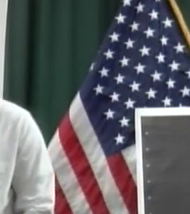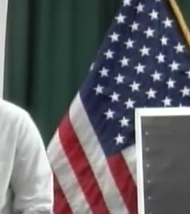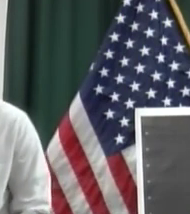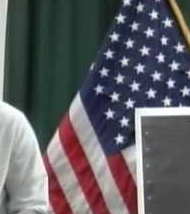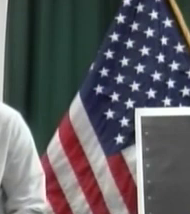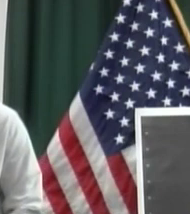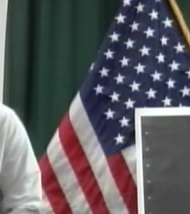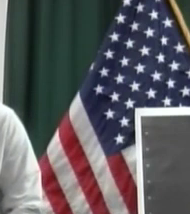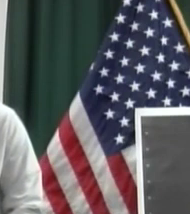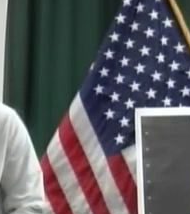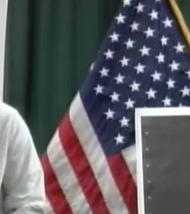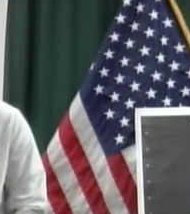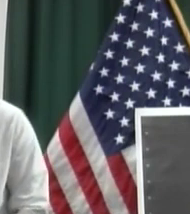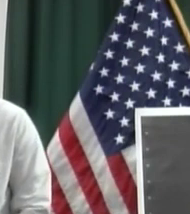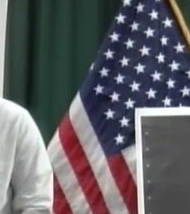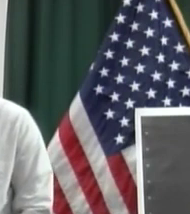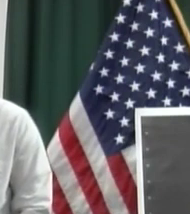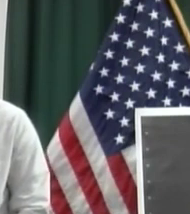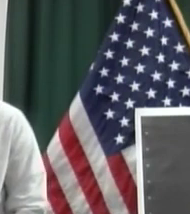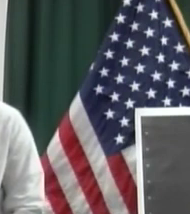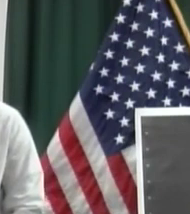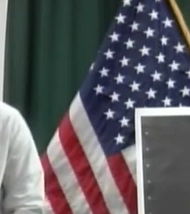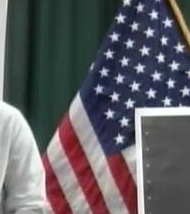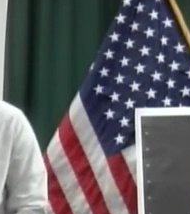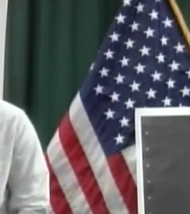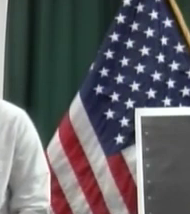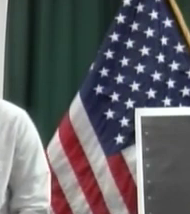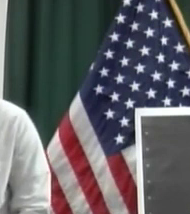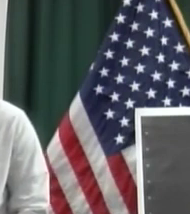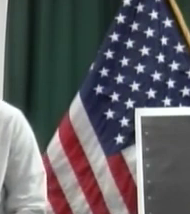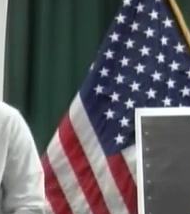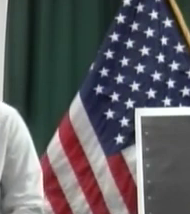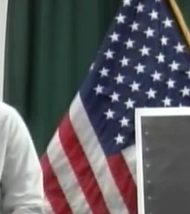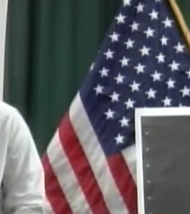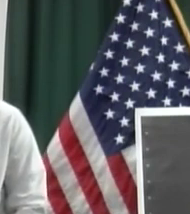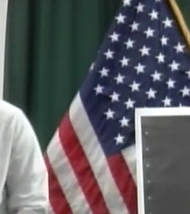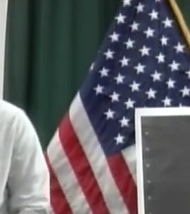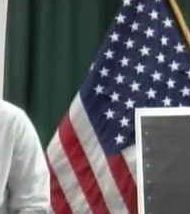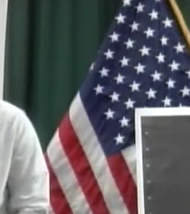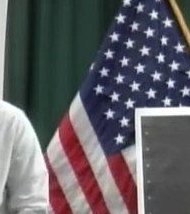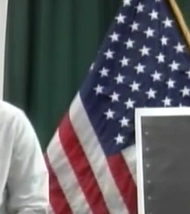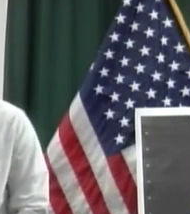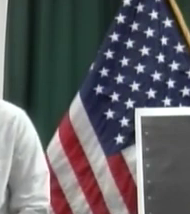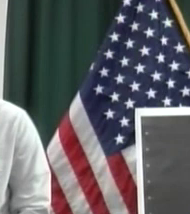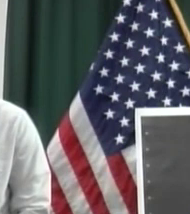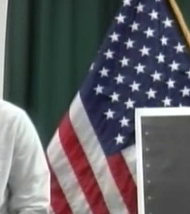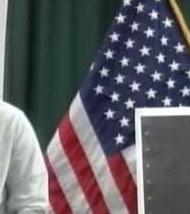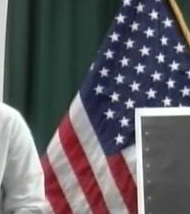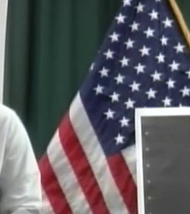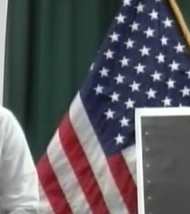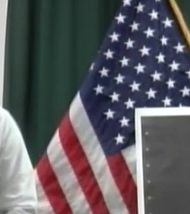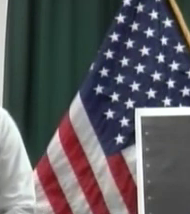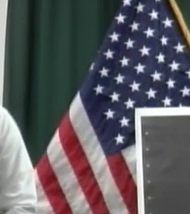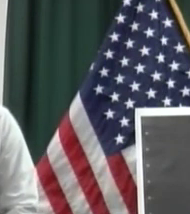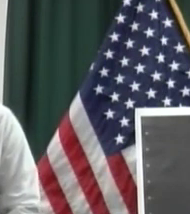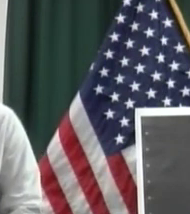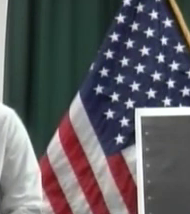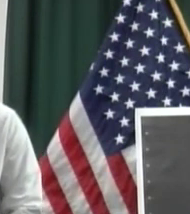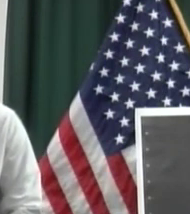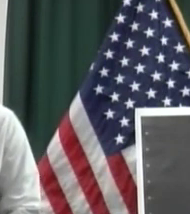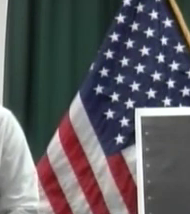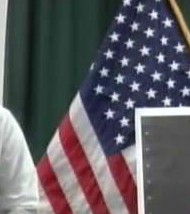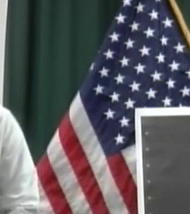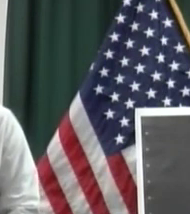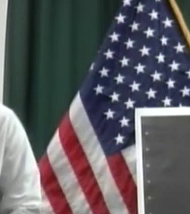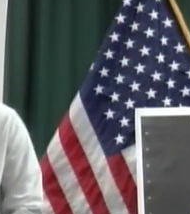facebook.com/Seminole County. Él también mencionó las bibliotecas. Hace más de una semana de que abrieron 4 bibliotecas